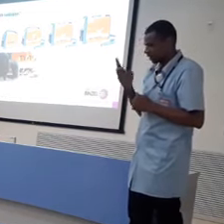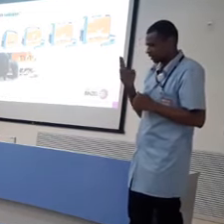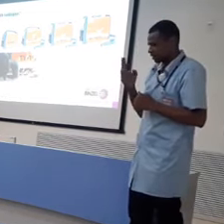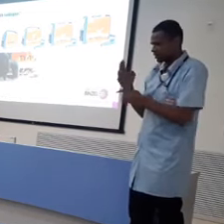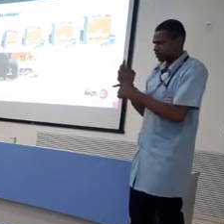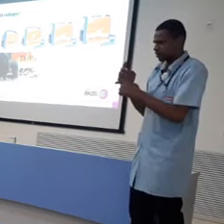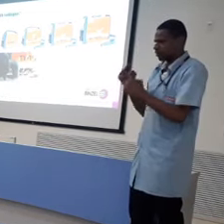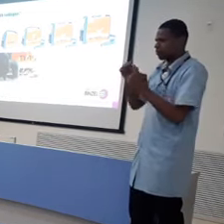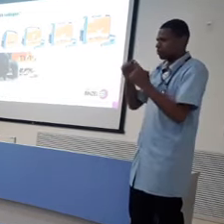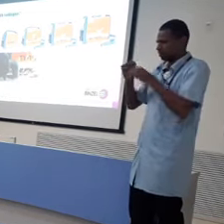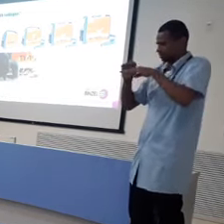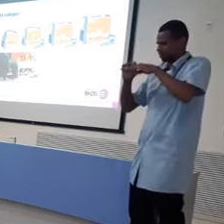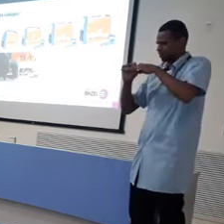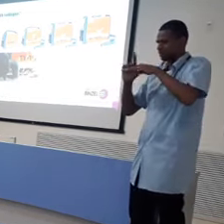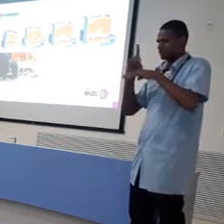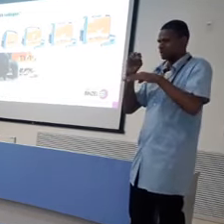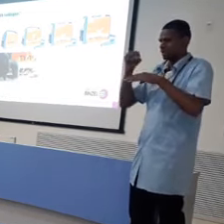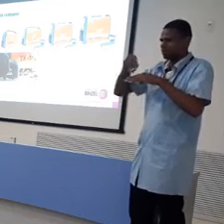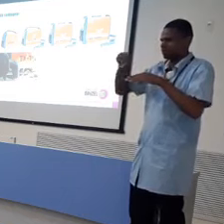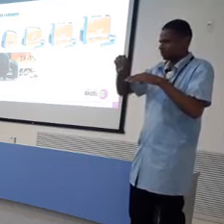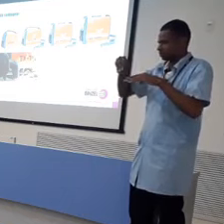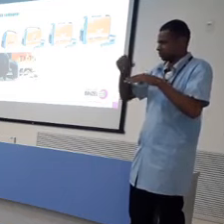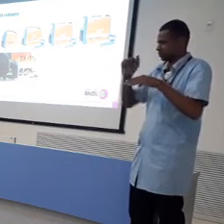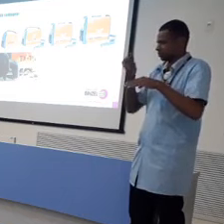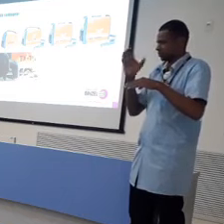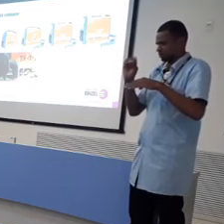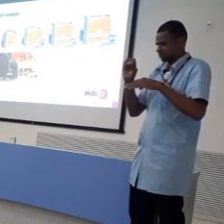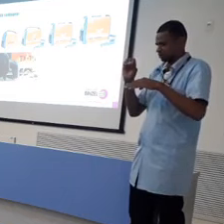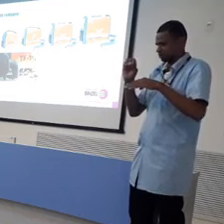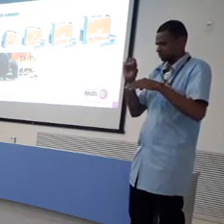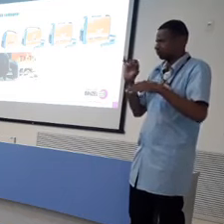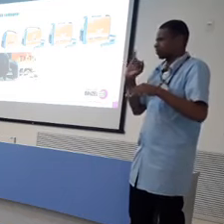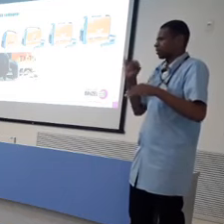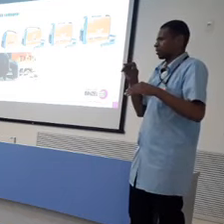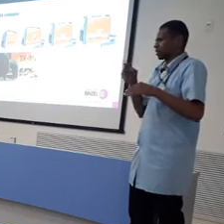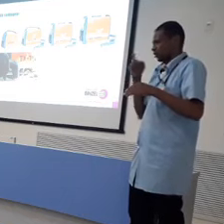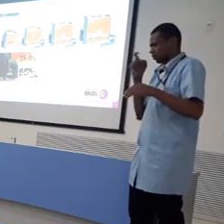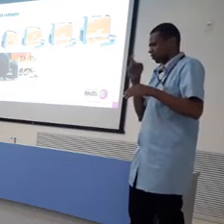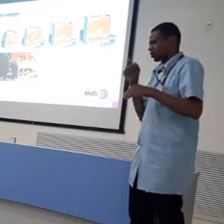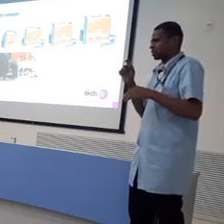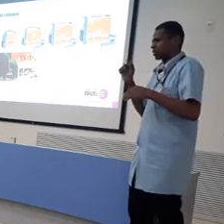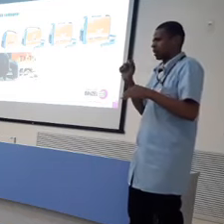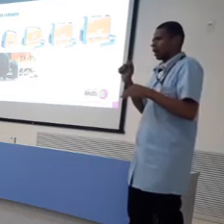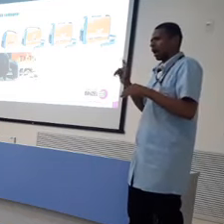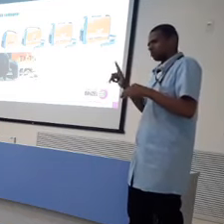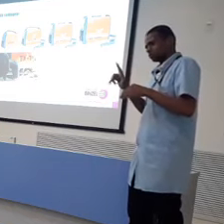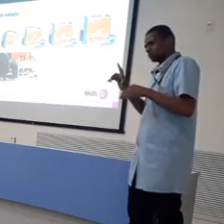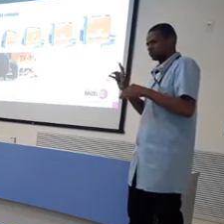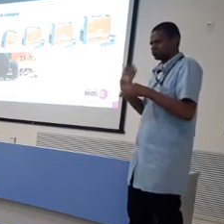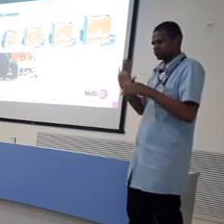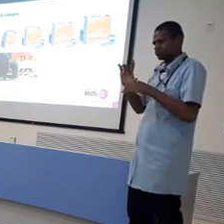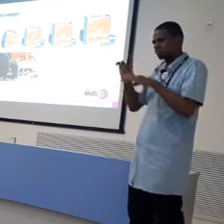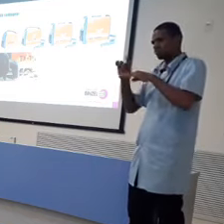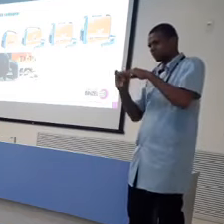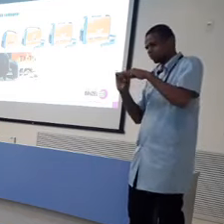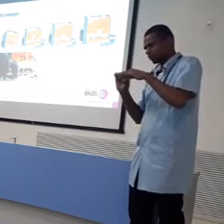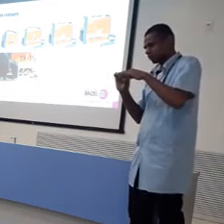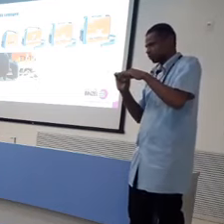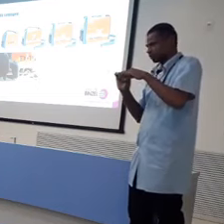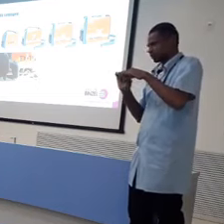10 milímetros de aço carbono. Quando você vai para o inox, quando você vai para o alumínio, ela tem uma perda, normalmente